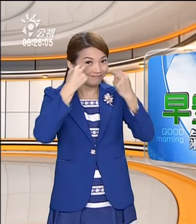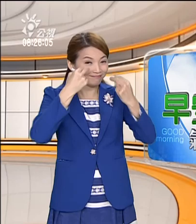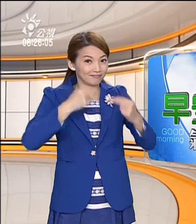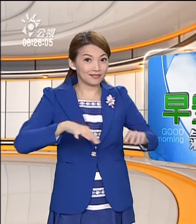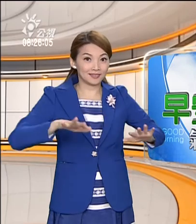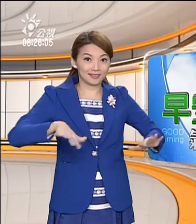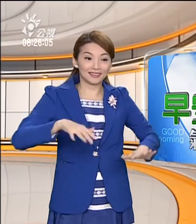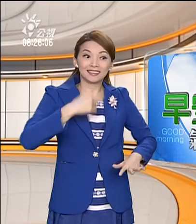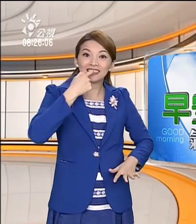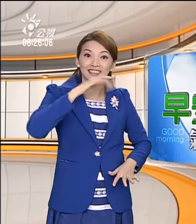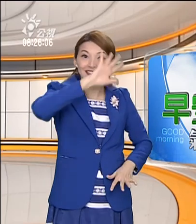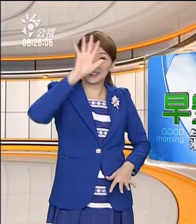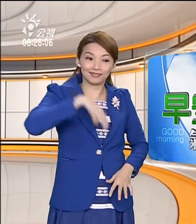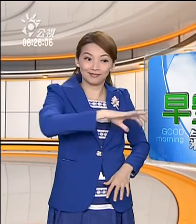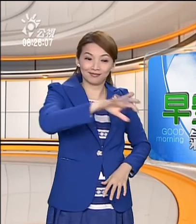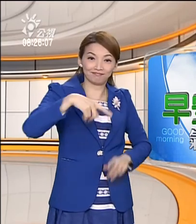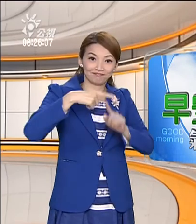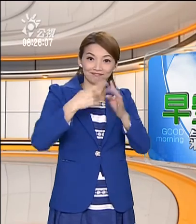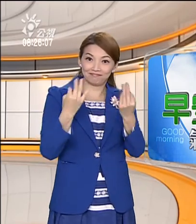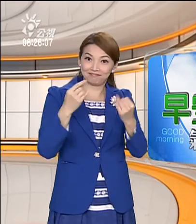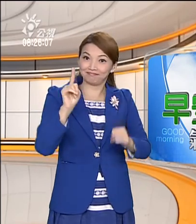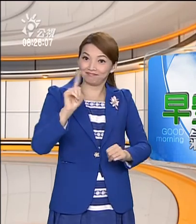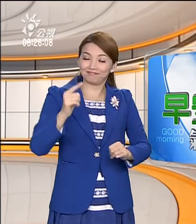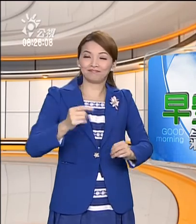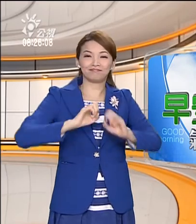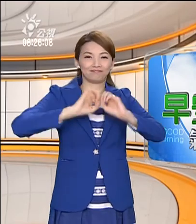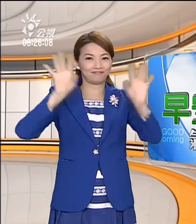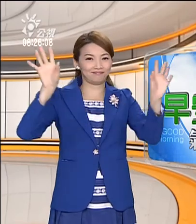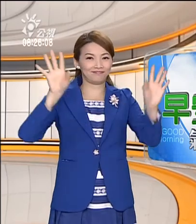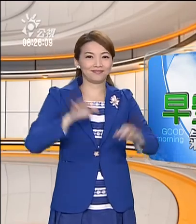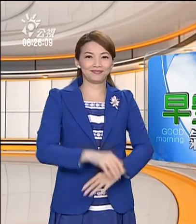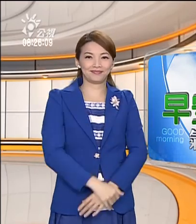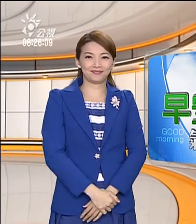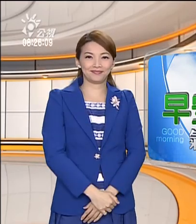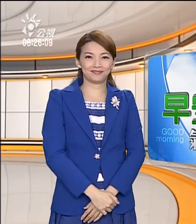温方面，我们来看看各地的详细资料。